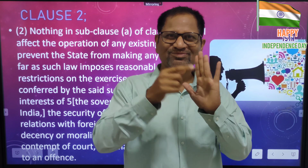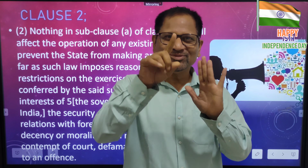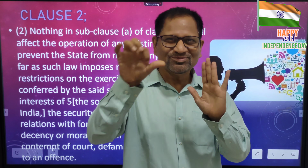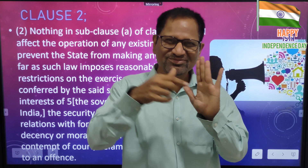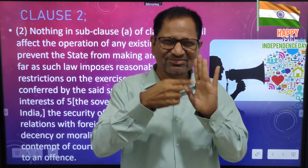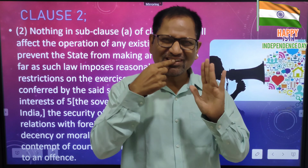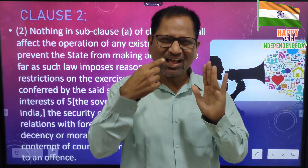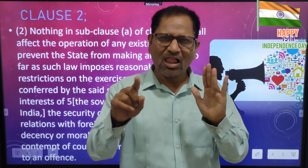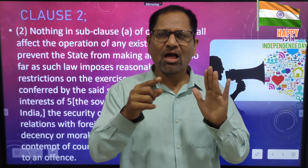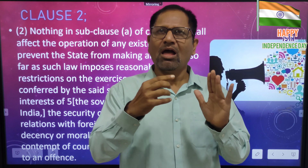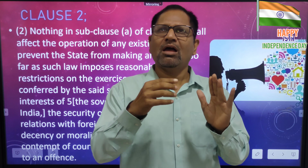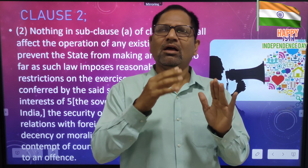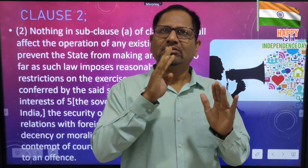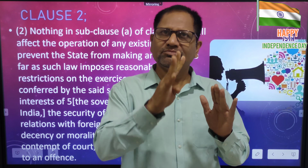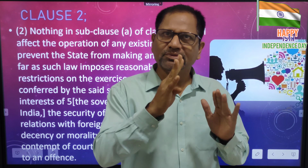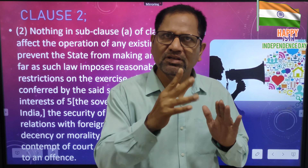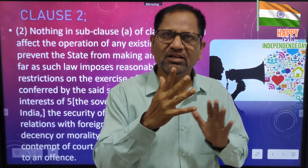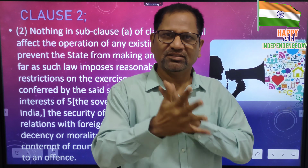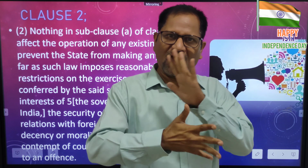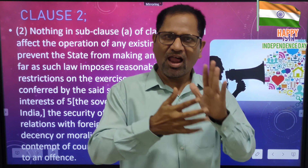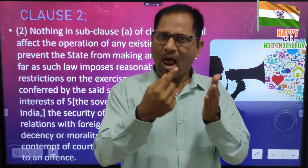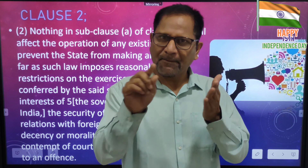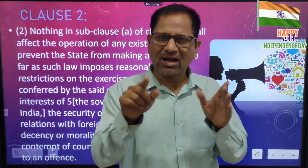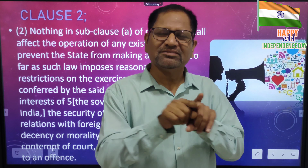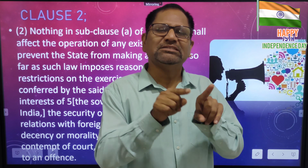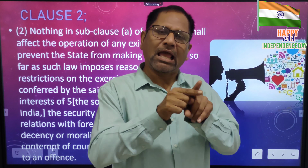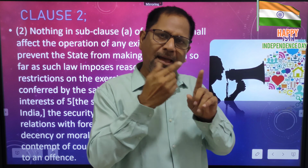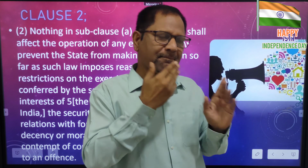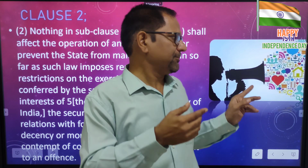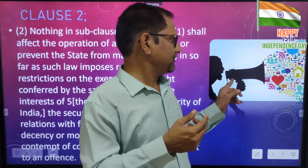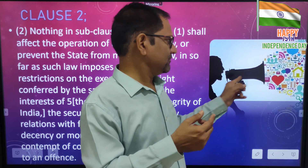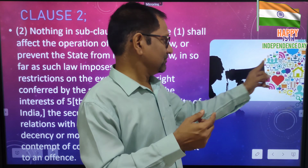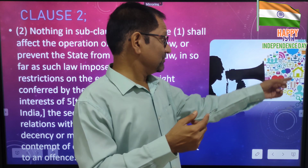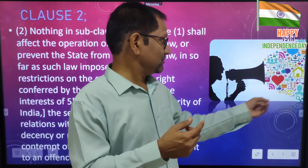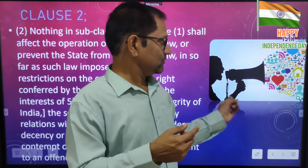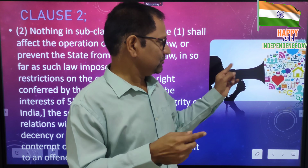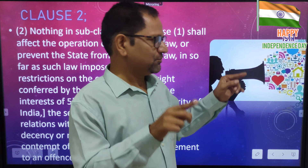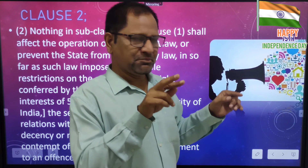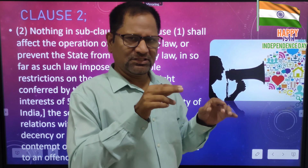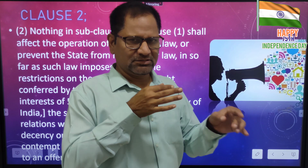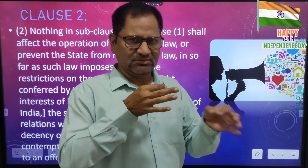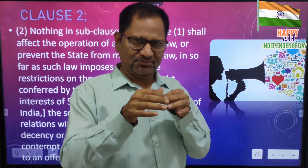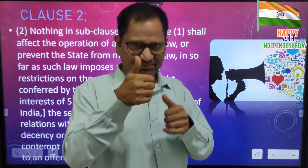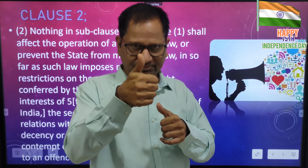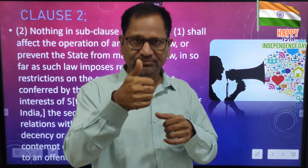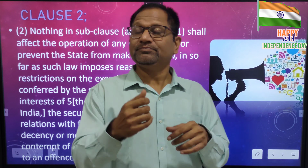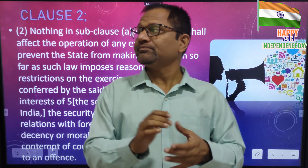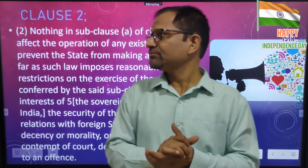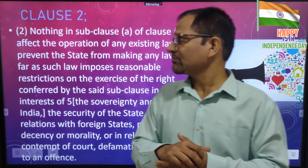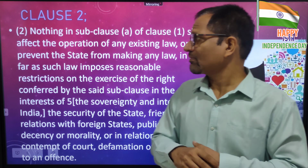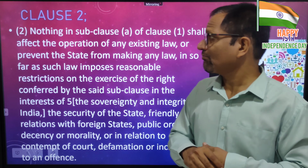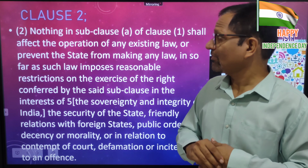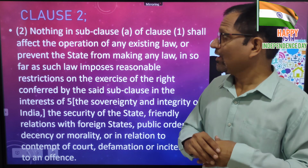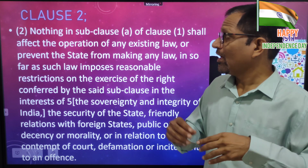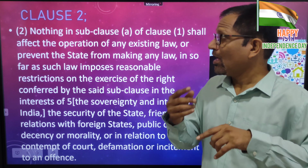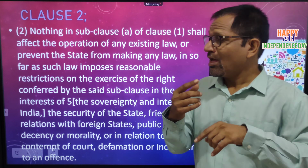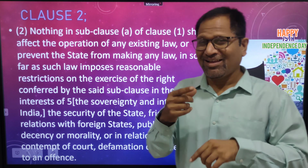मतलब संविधान में जो अलग अलग मौलिक अधिकार दिए गए हैं उन्हीं सब चीज़ों को चित्रण ये फ़ोटो कर रहा है।